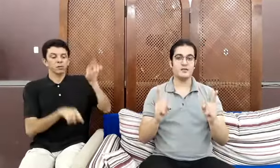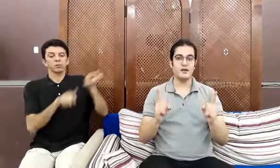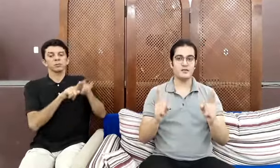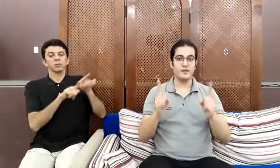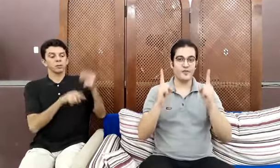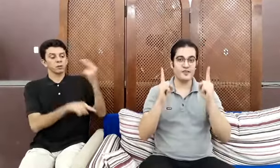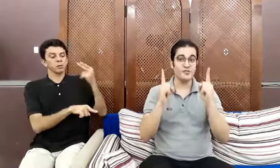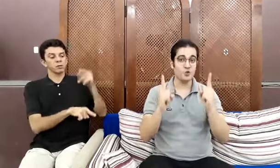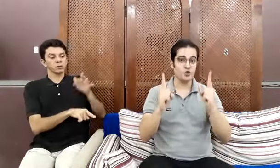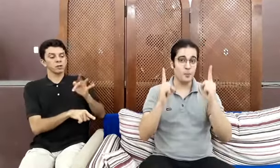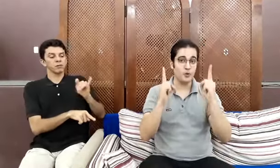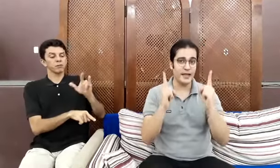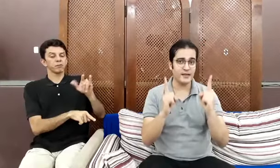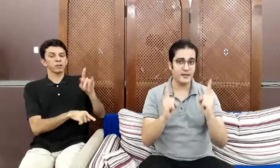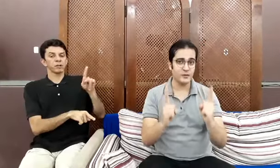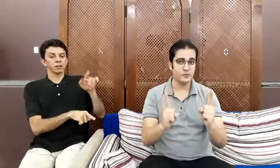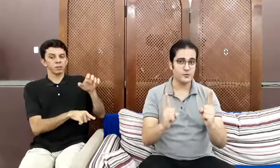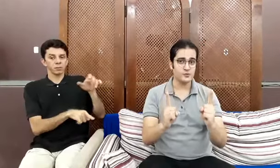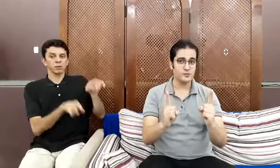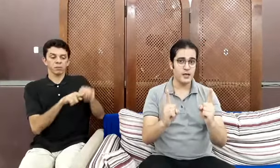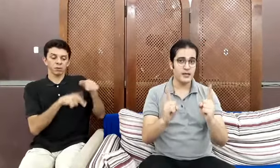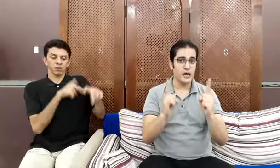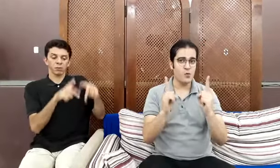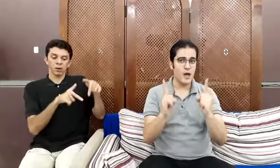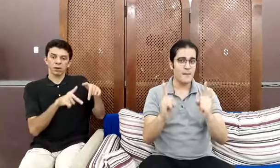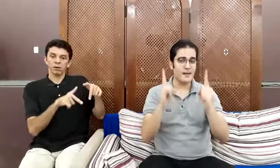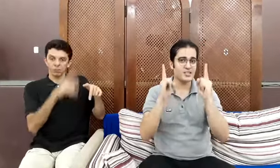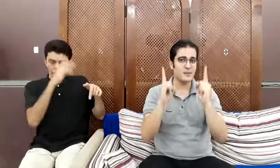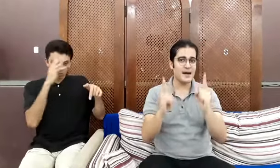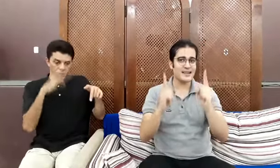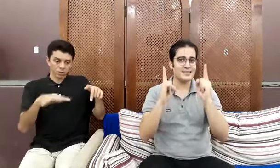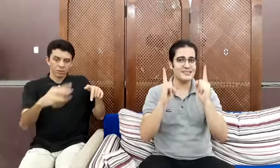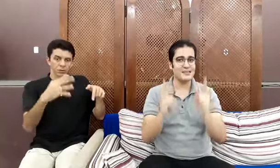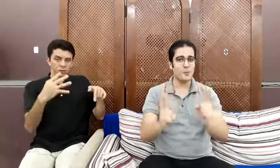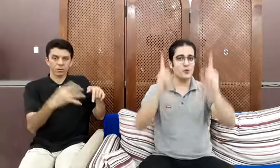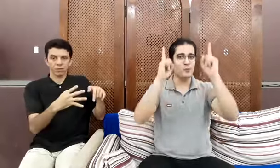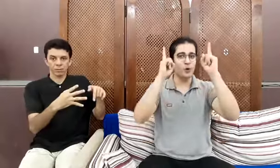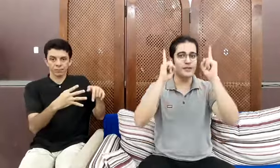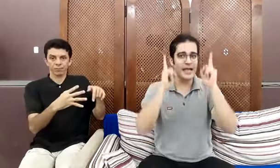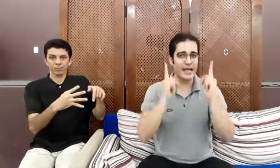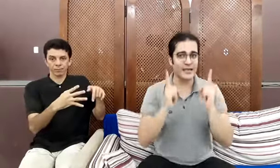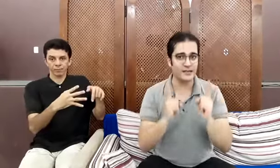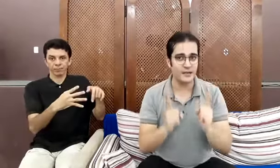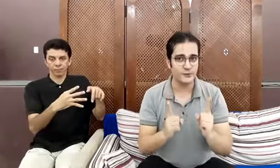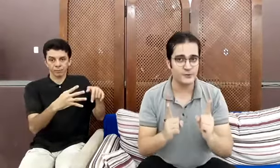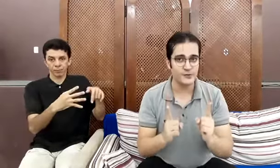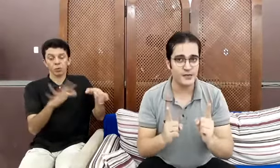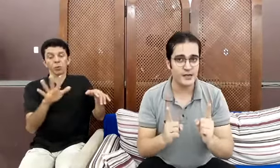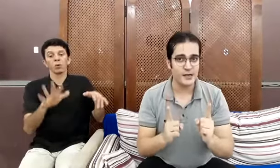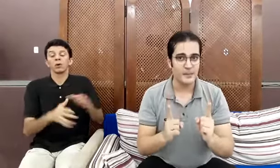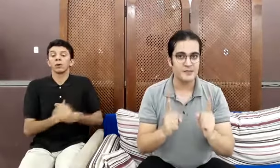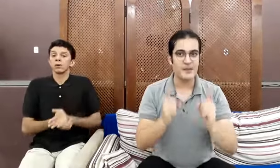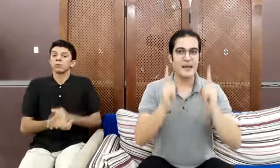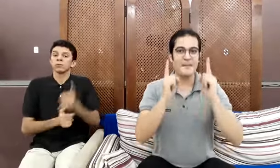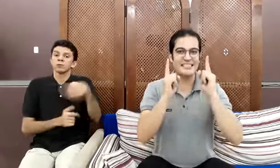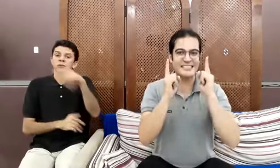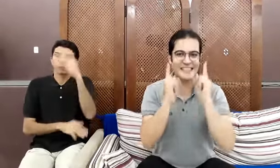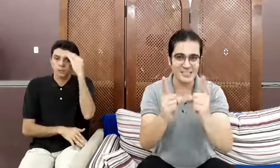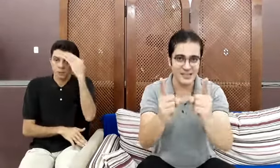seguinte: as manifestações do poder de Deus não é para chamar a atenção para o poder de Deus, mas